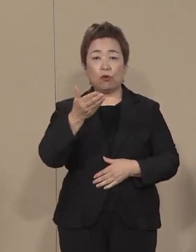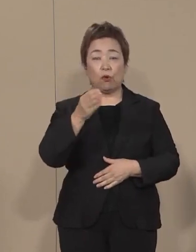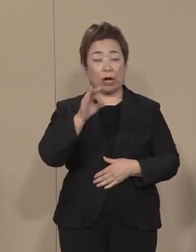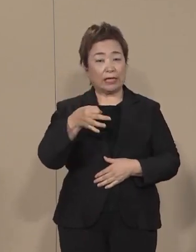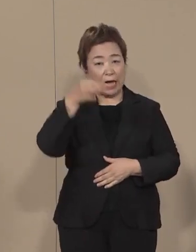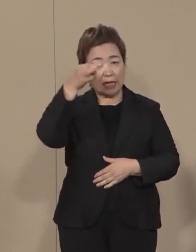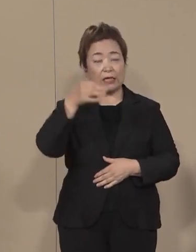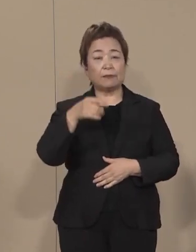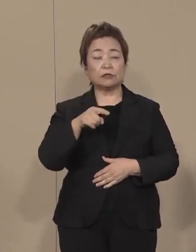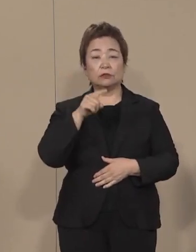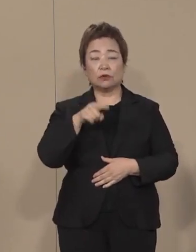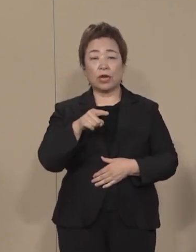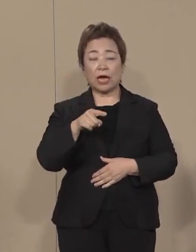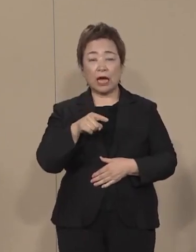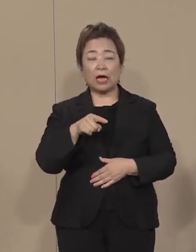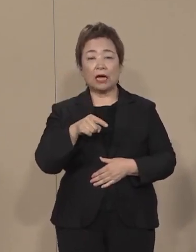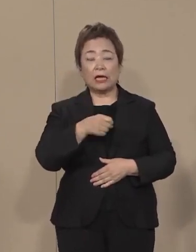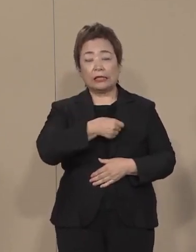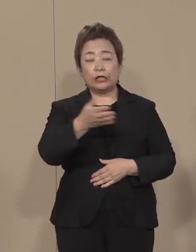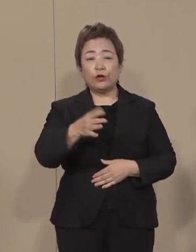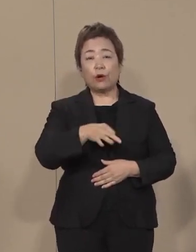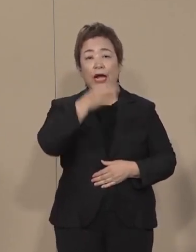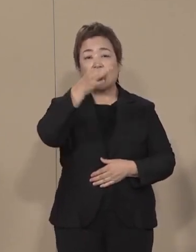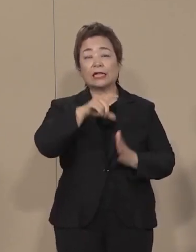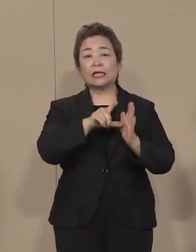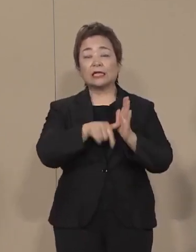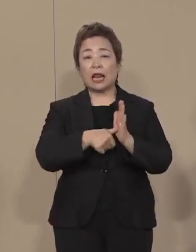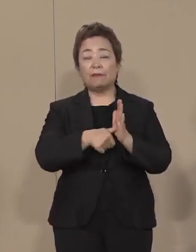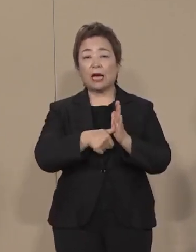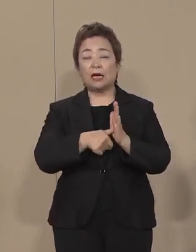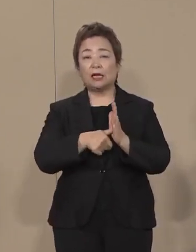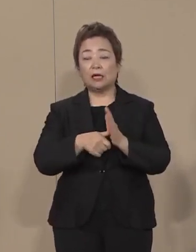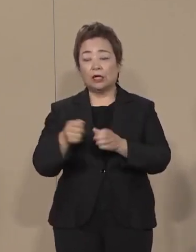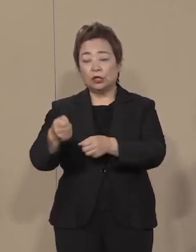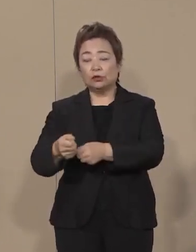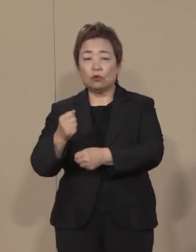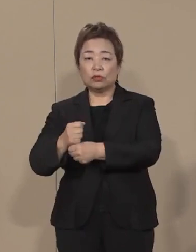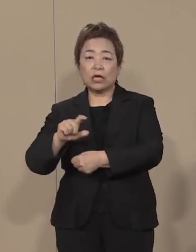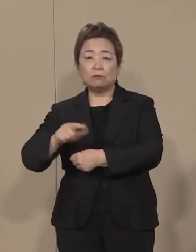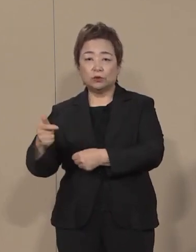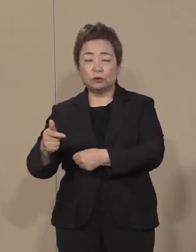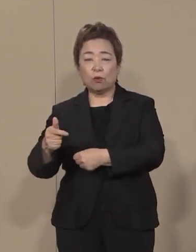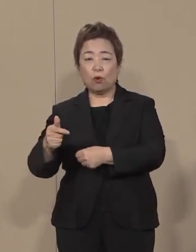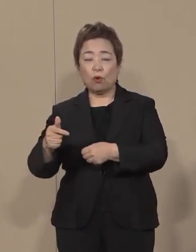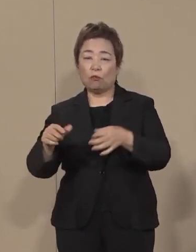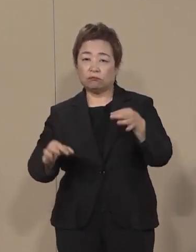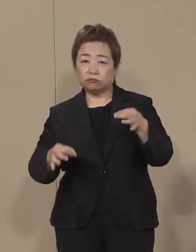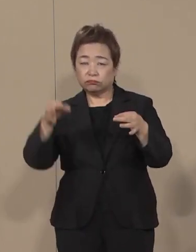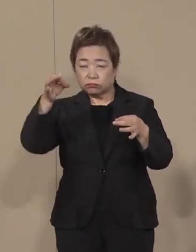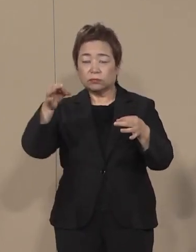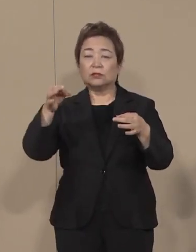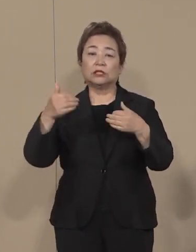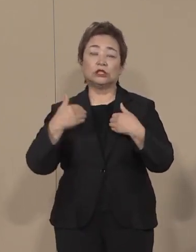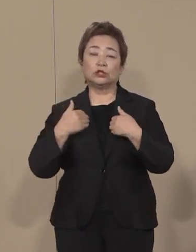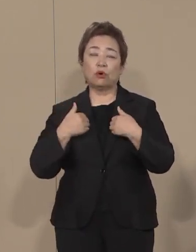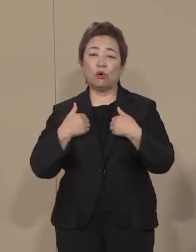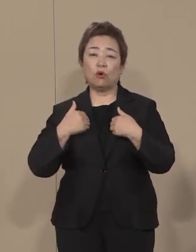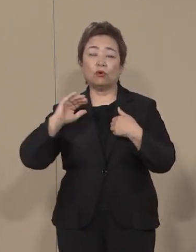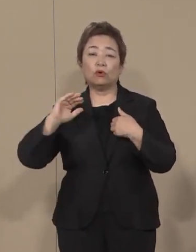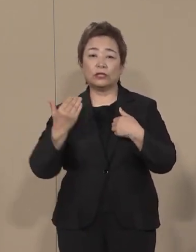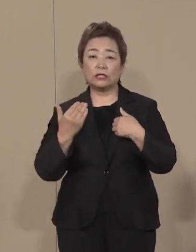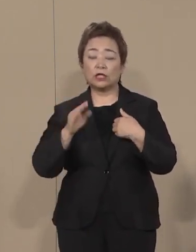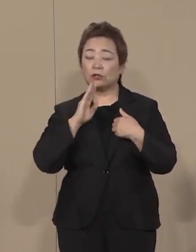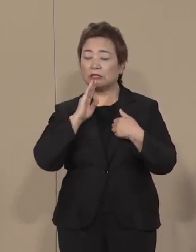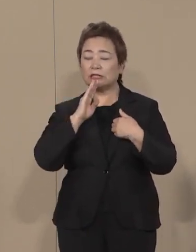上っておりますこれだけ肥料が値上がったならば農産物は大幅に値上がりがなければならないのですが